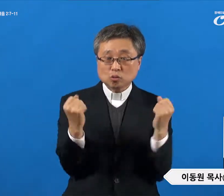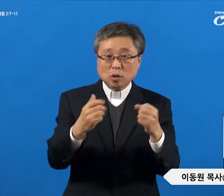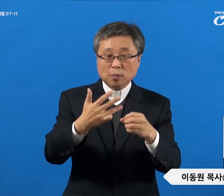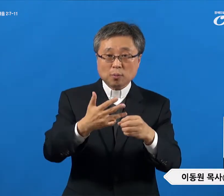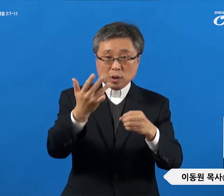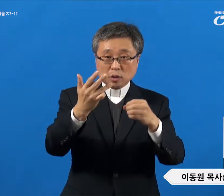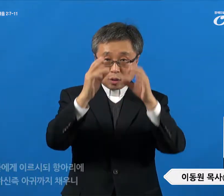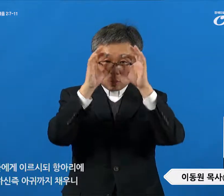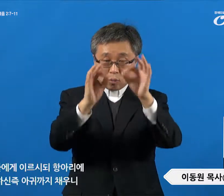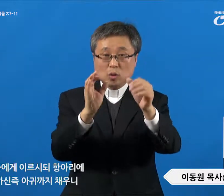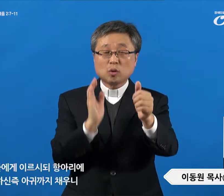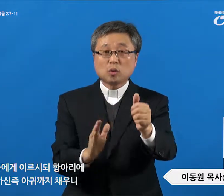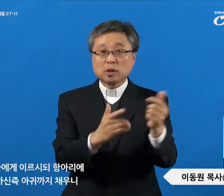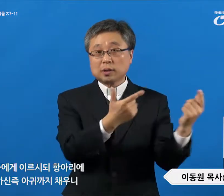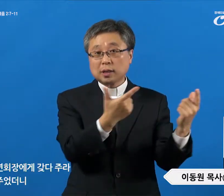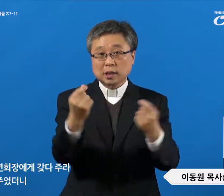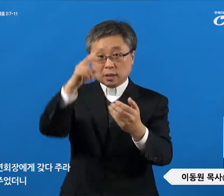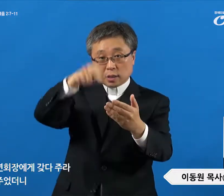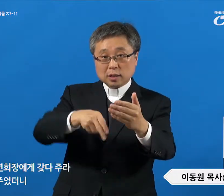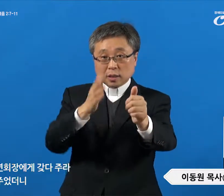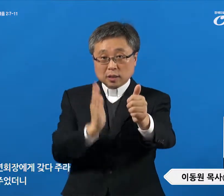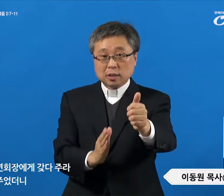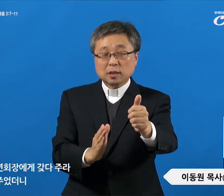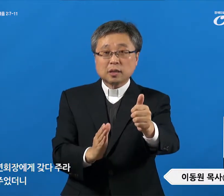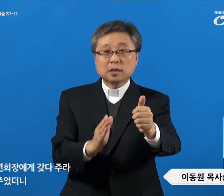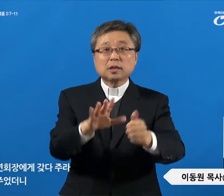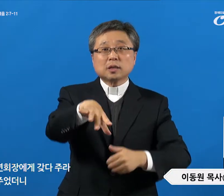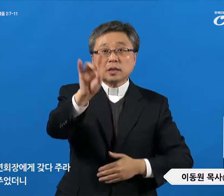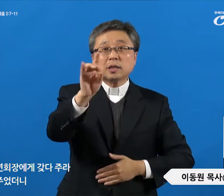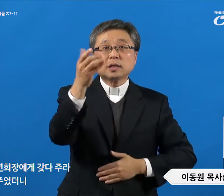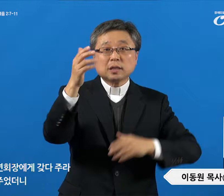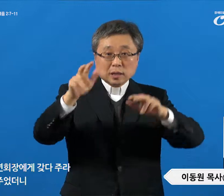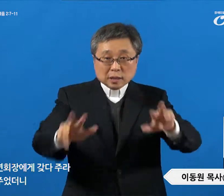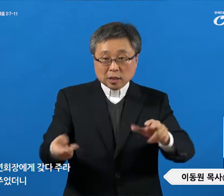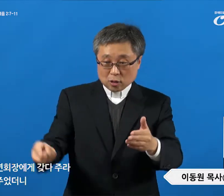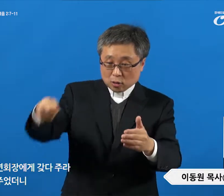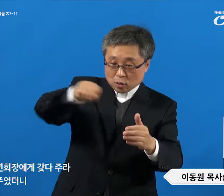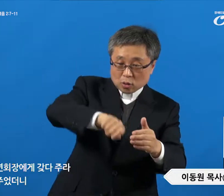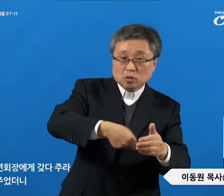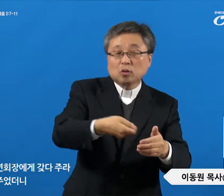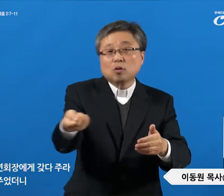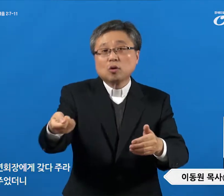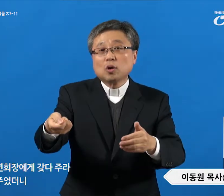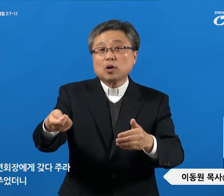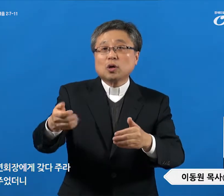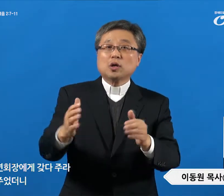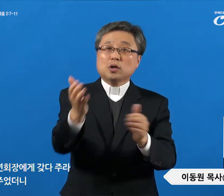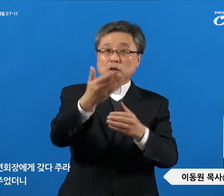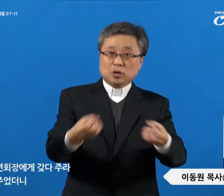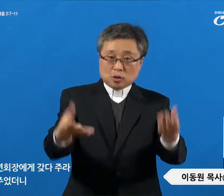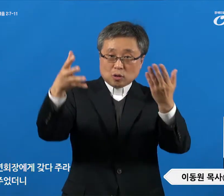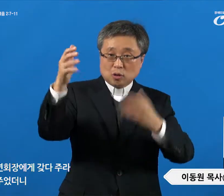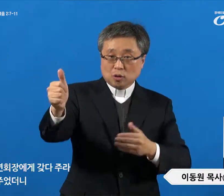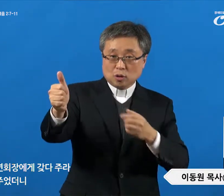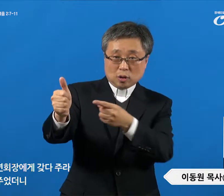8절 말씀 다 같이 읽겠습니다. 시작. 이제는 떠서 연회장에게 갖다 주라 하심에 갖다